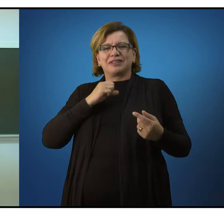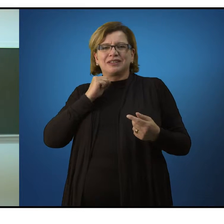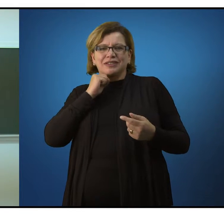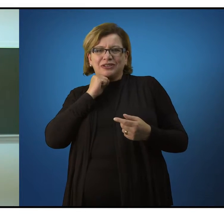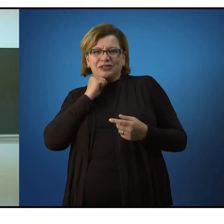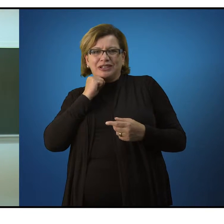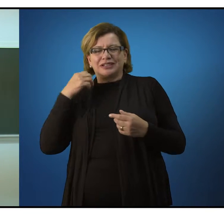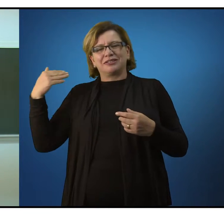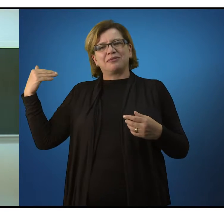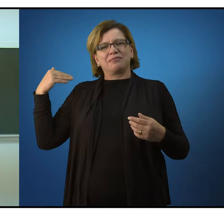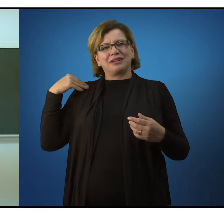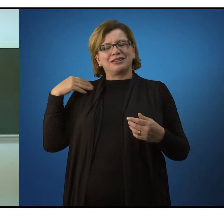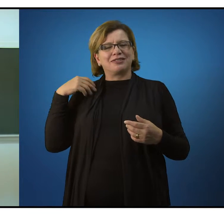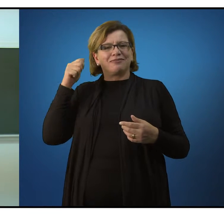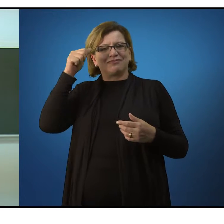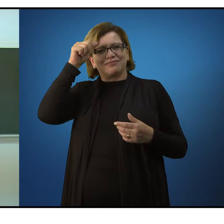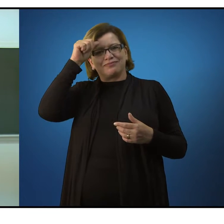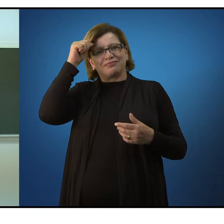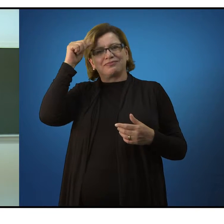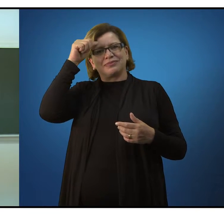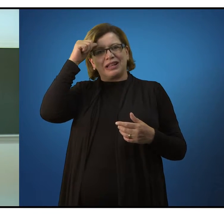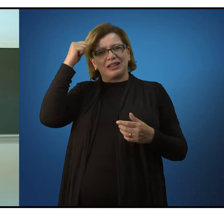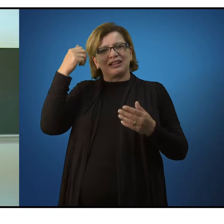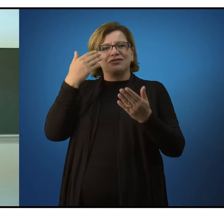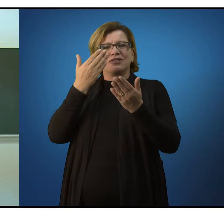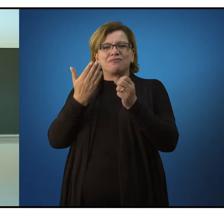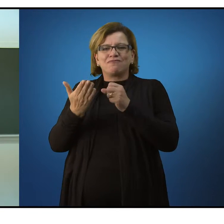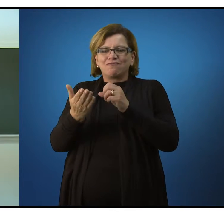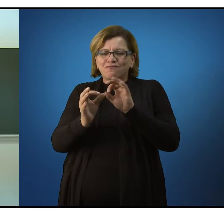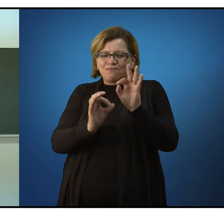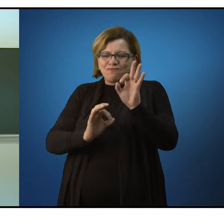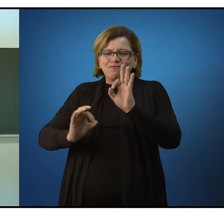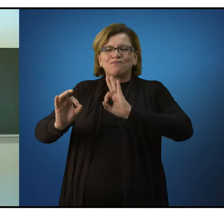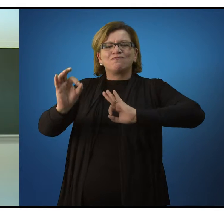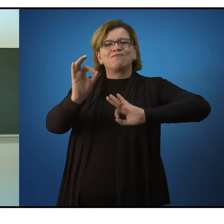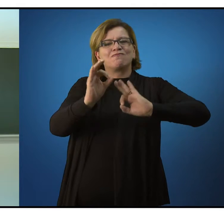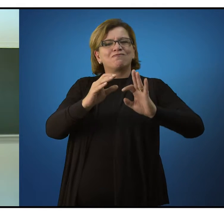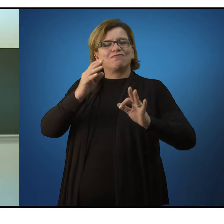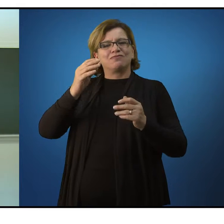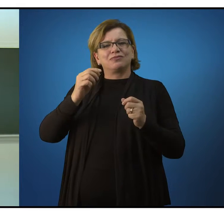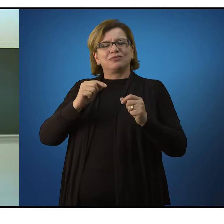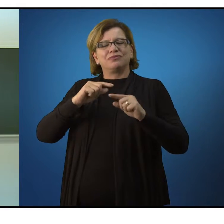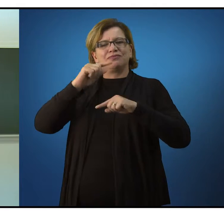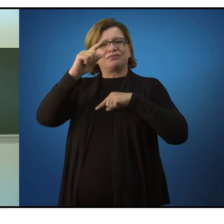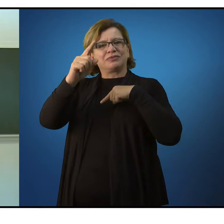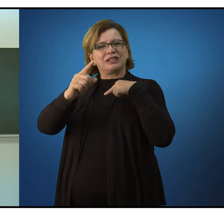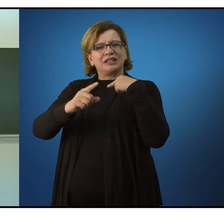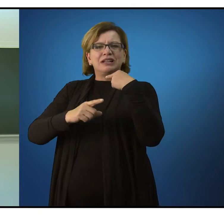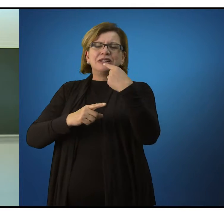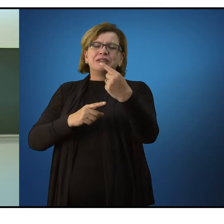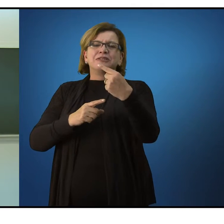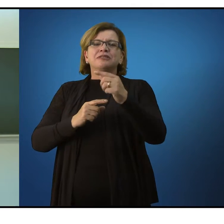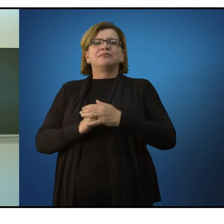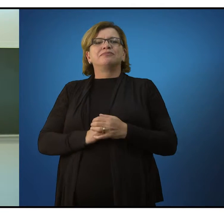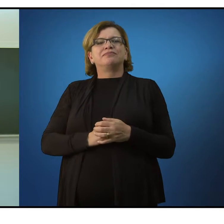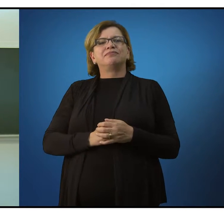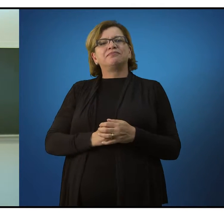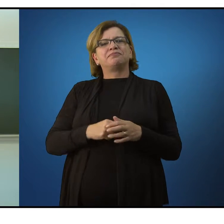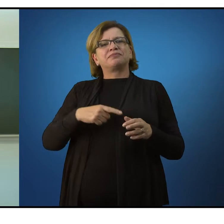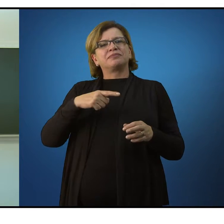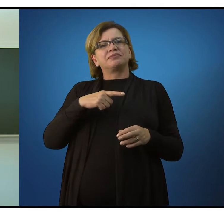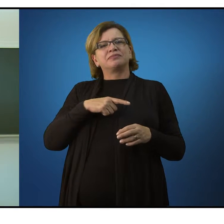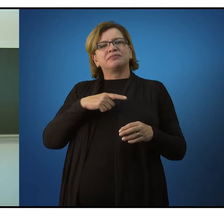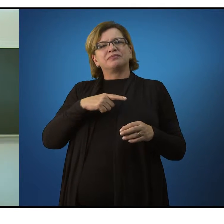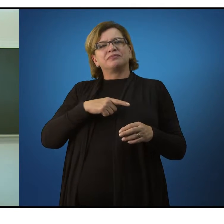o Platão e o Aristóteles, que vão também estruturar todo esse campo. Passando disso, nós vamos